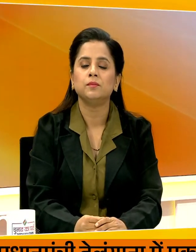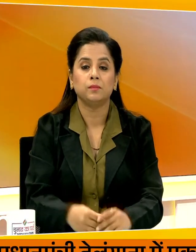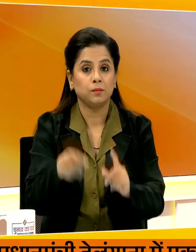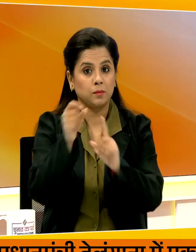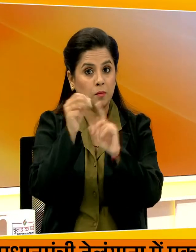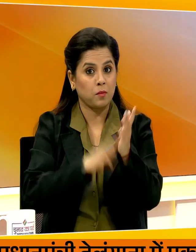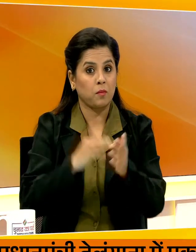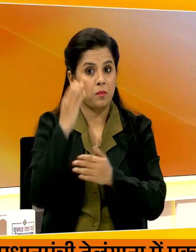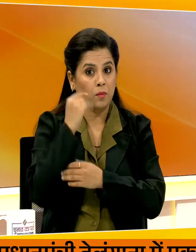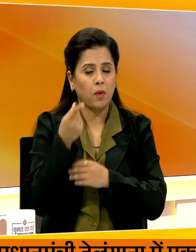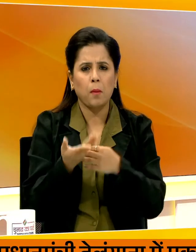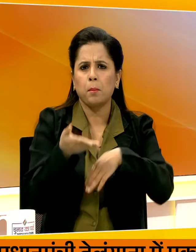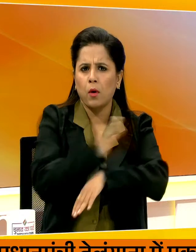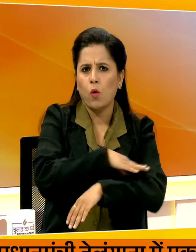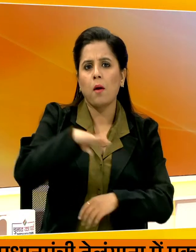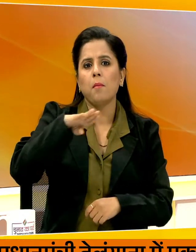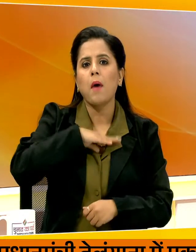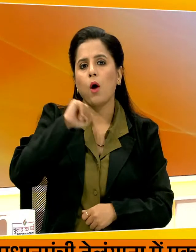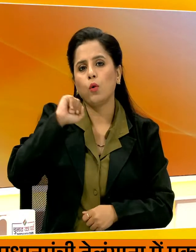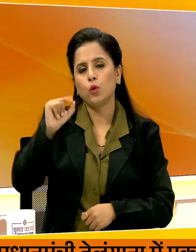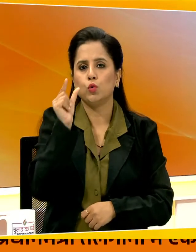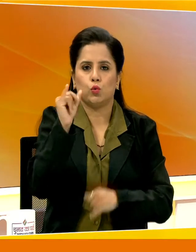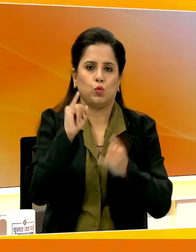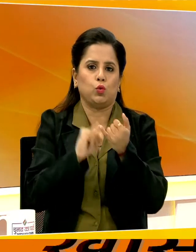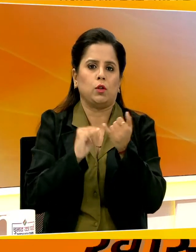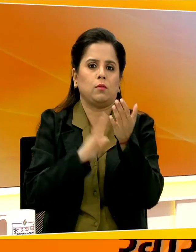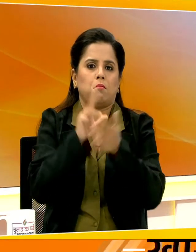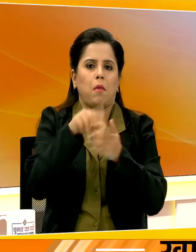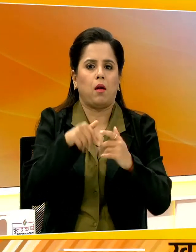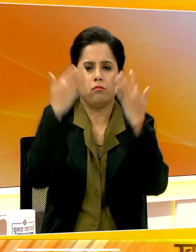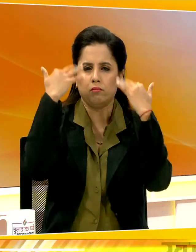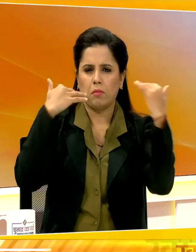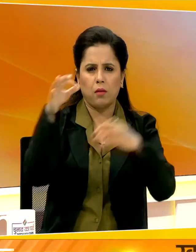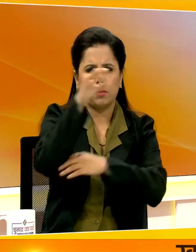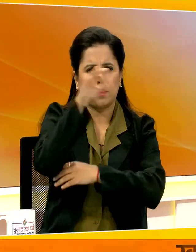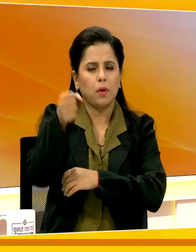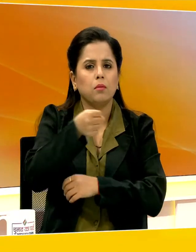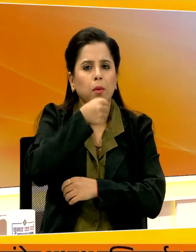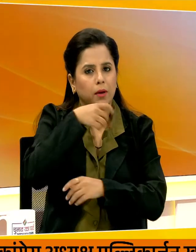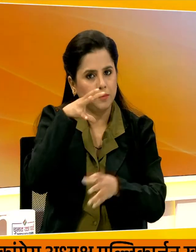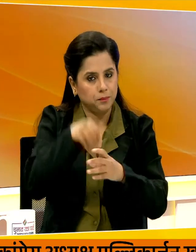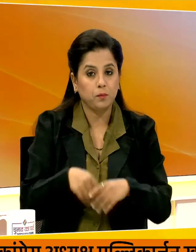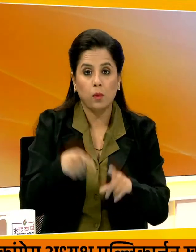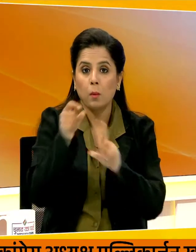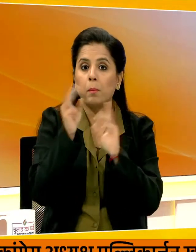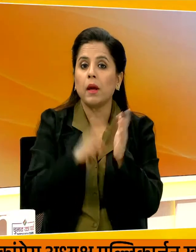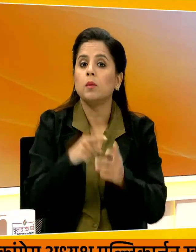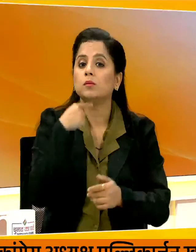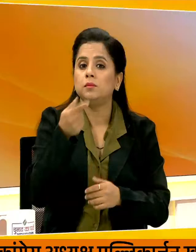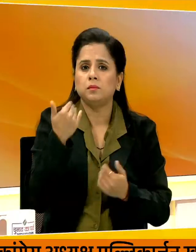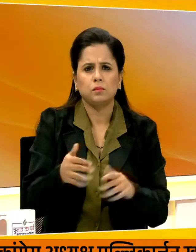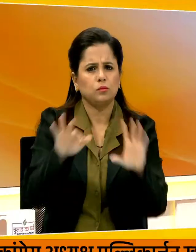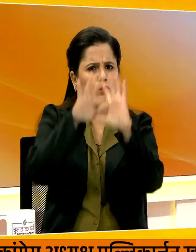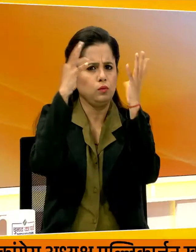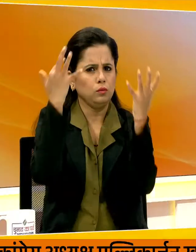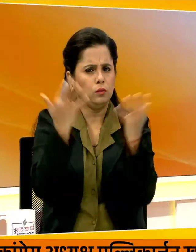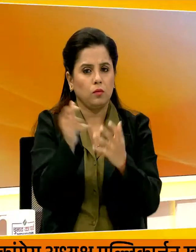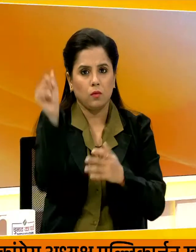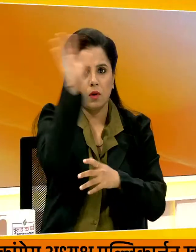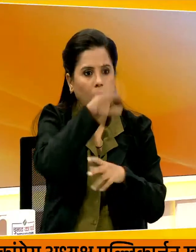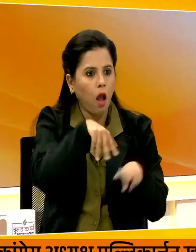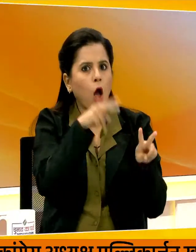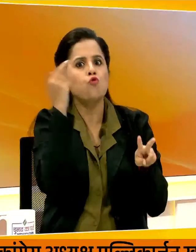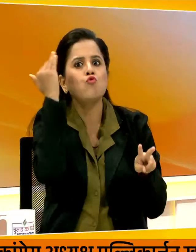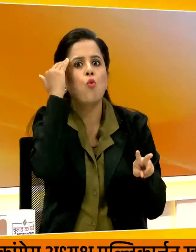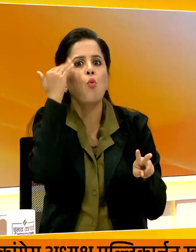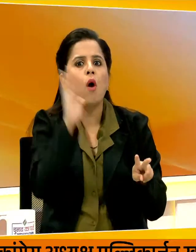पीएम मोदी ने इससे पहले महाराष्ट्र के उस्मानाबाद में जनसभा को संबोधित किया। पीएम ने कहा कि आज दुनिया उस भारत को